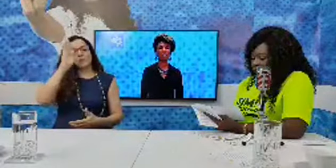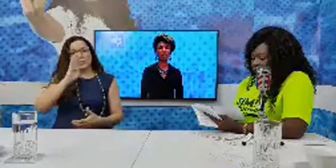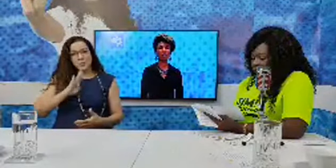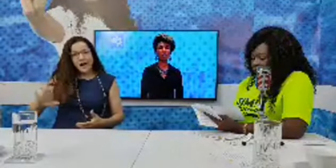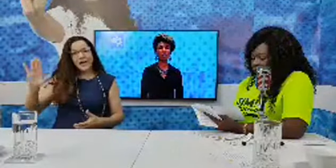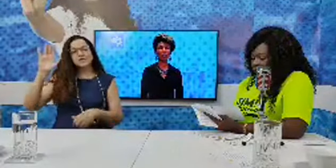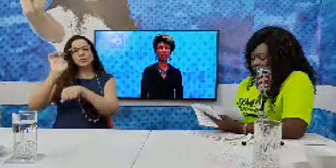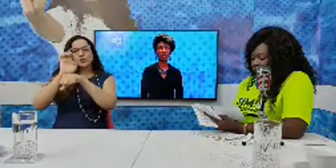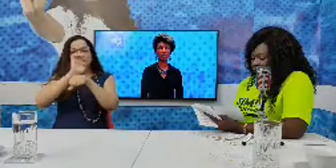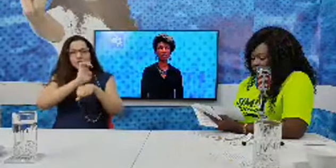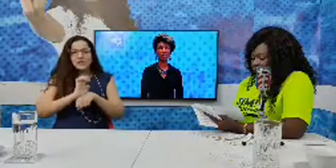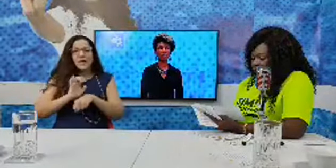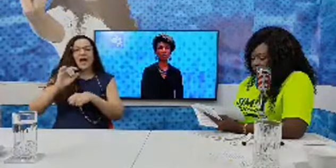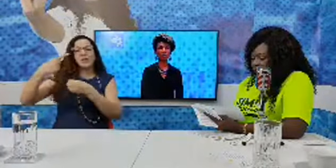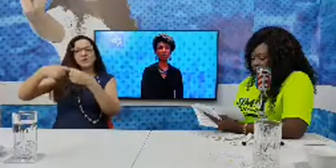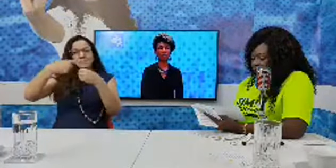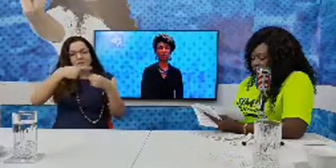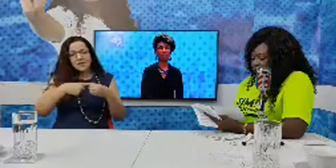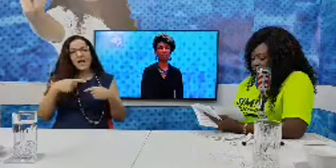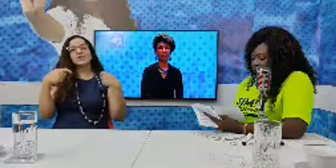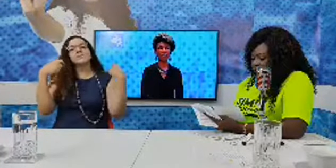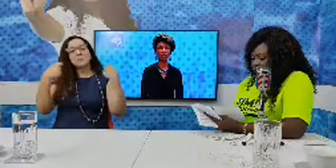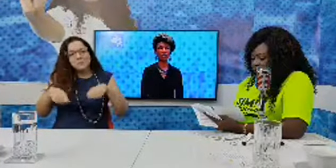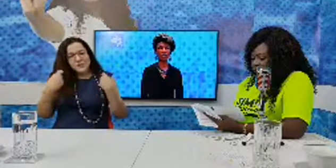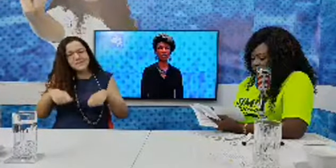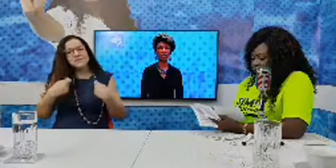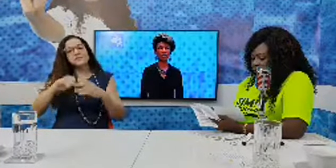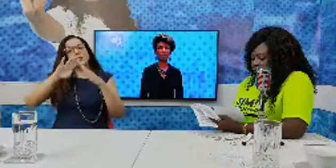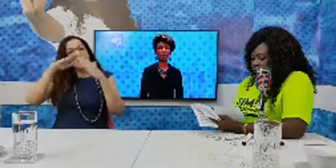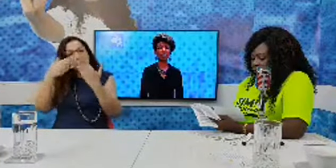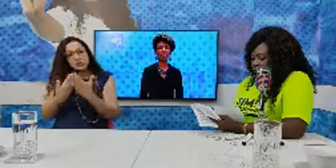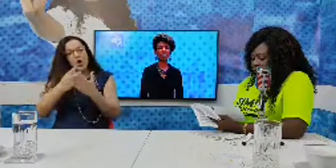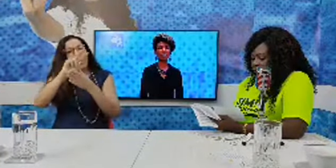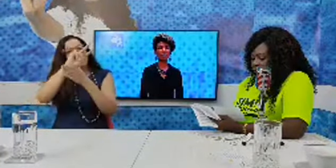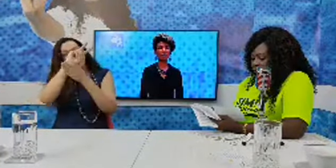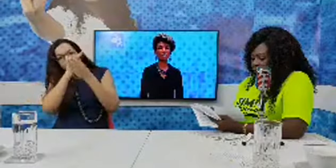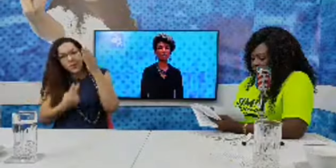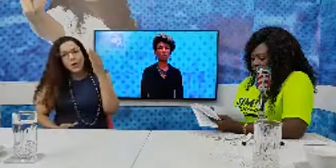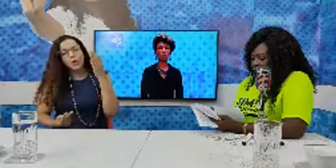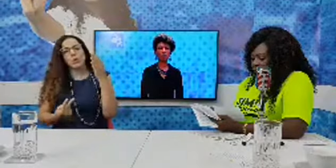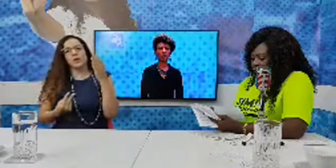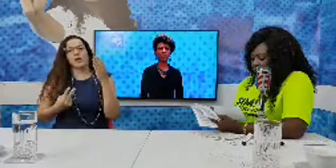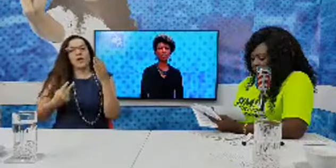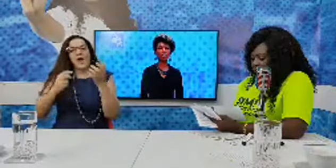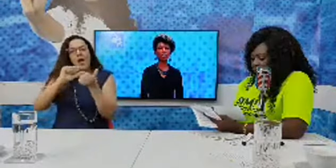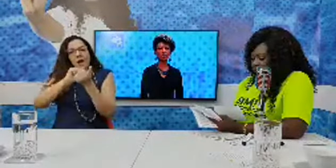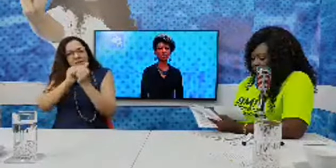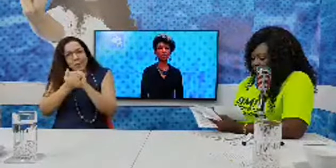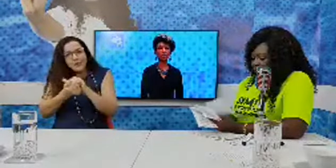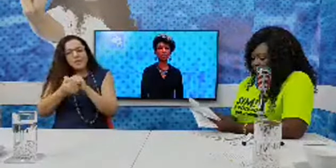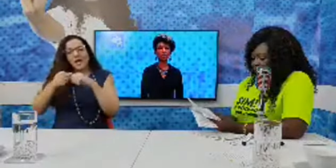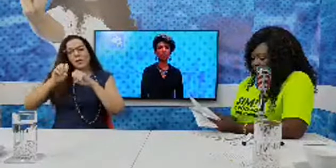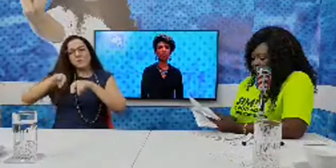Então, alguns locais do Brasil, alguns estados, alguns interiores, precisam, sim, de escolas bilíngues.